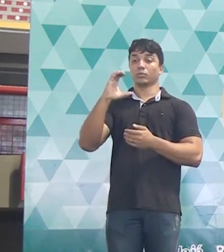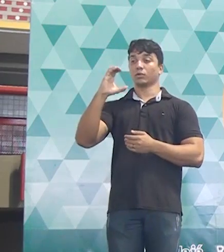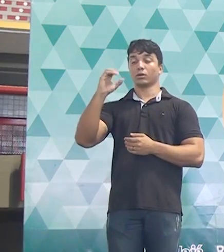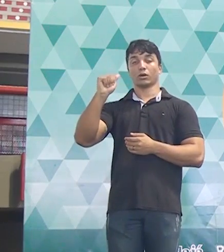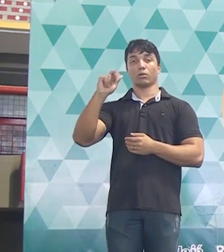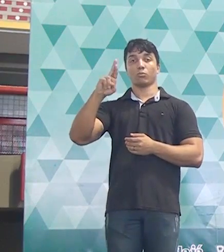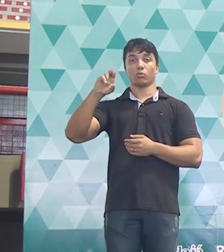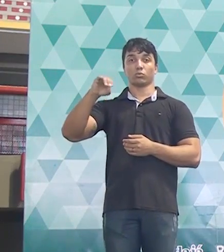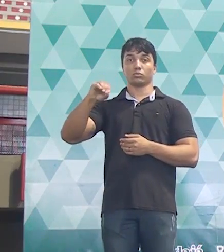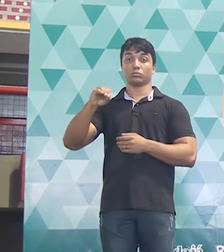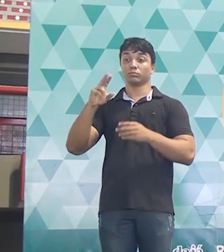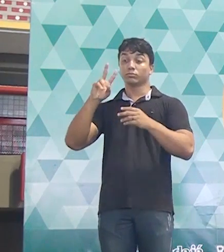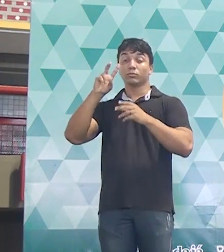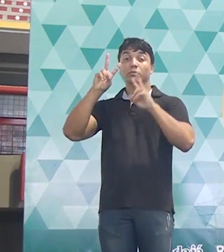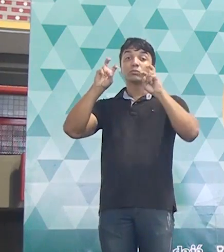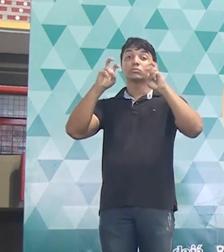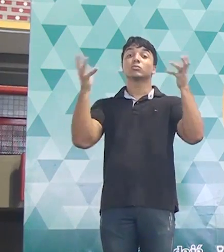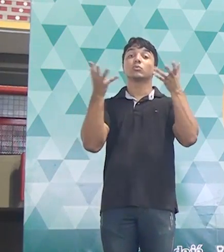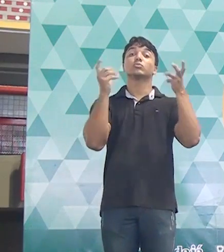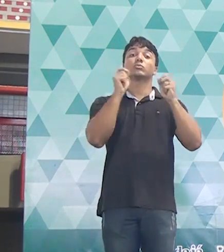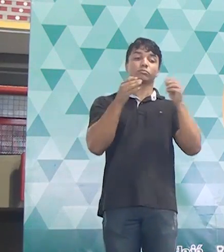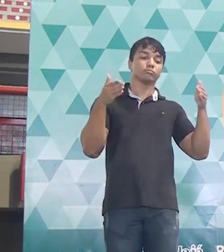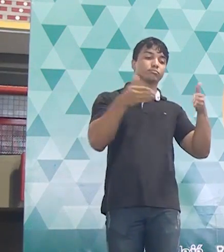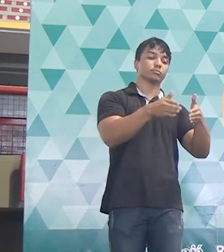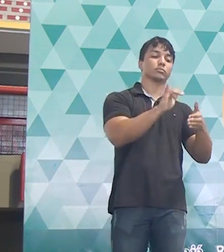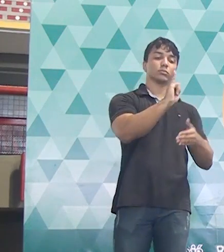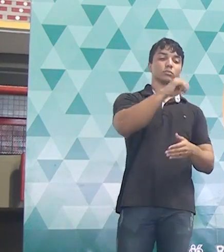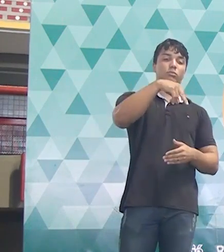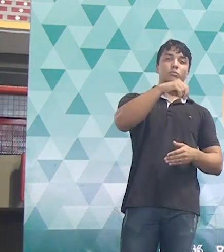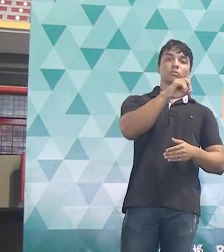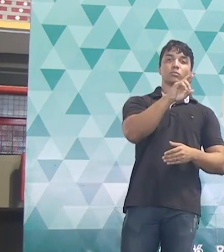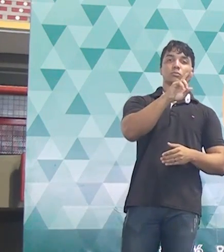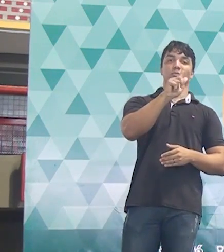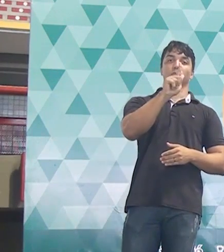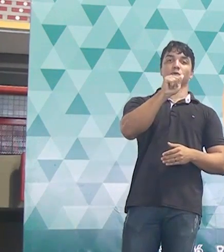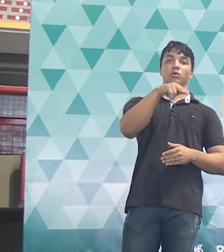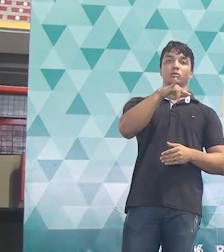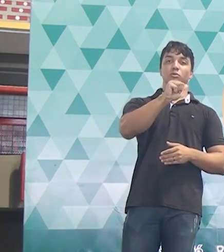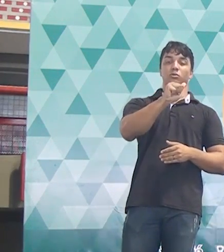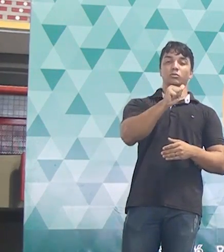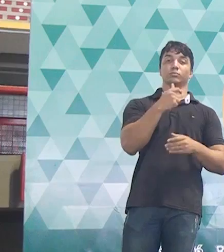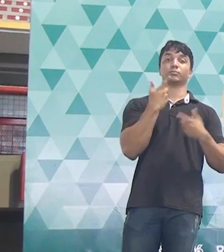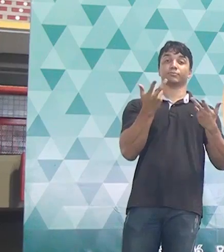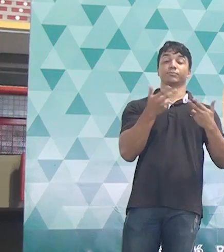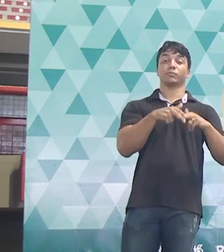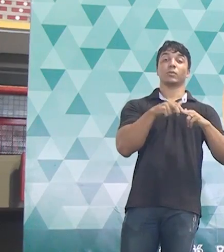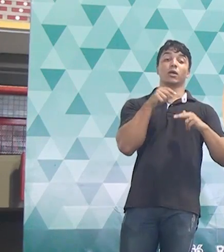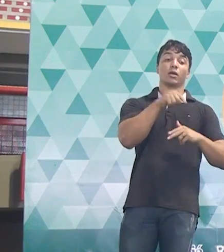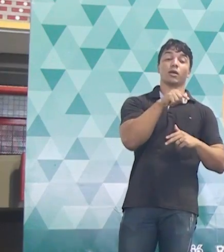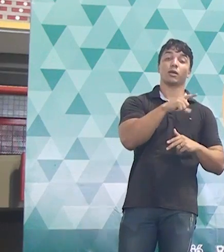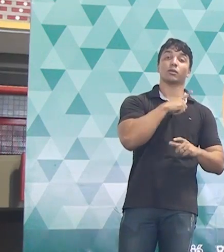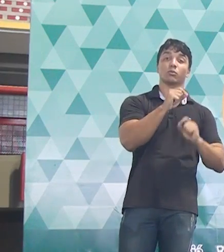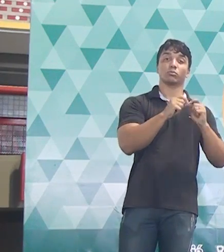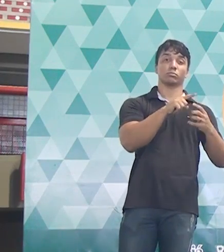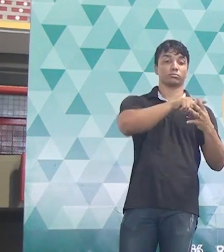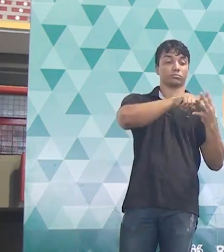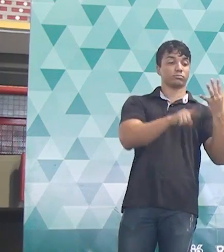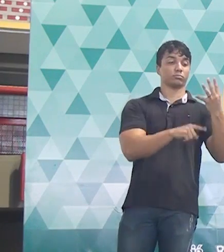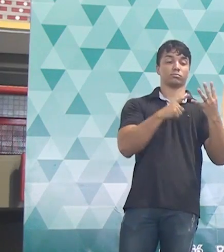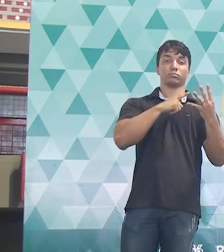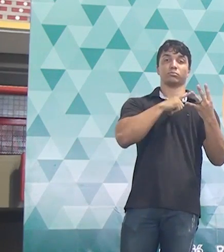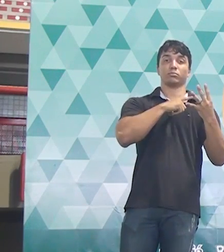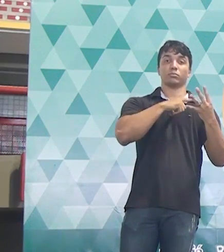só sobre substâncias inorgânicas. E as substâncias inorgânicas, elas podem ser classificadas em 4